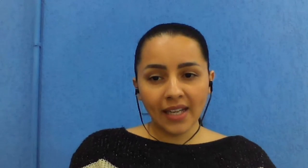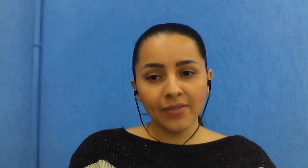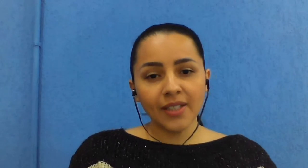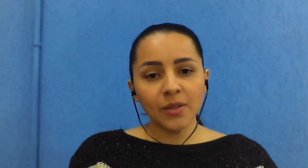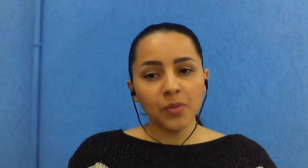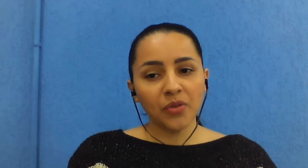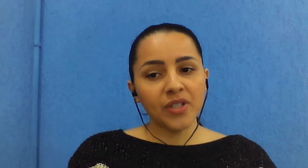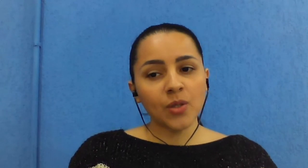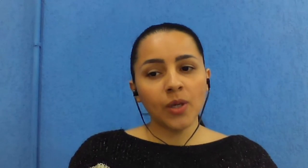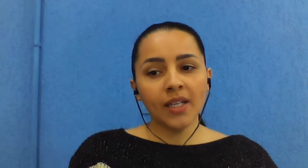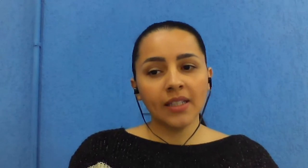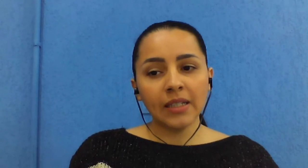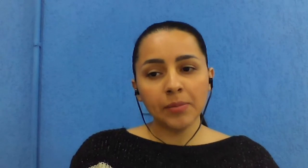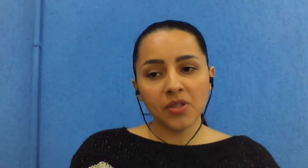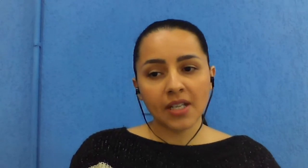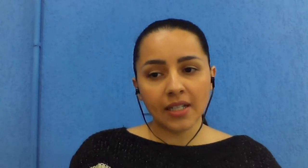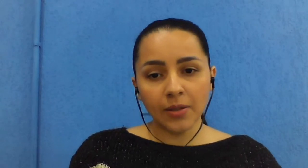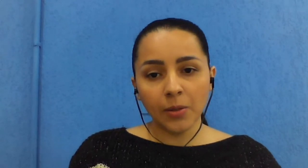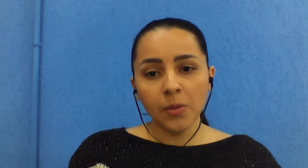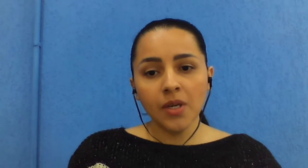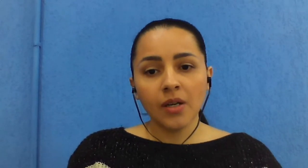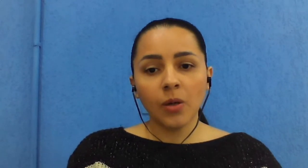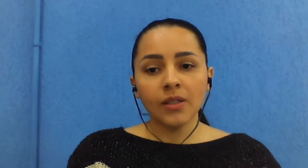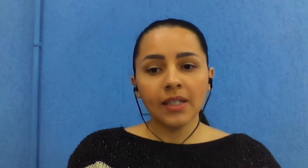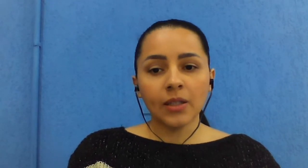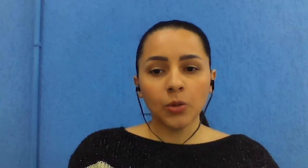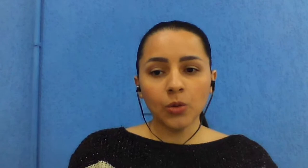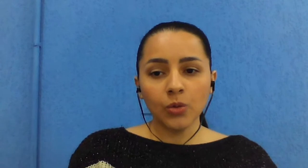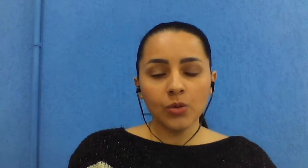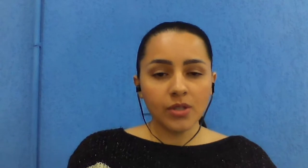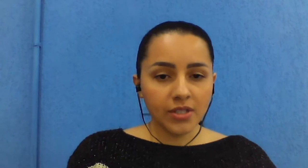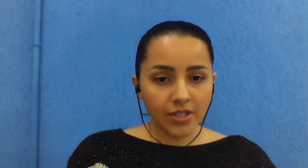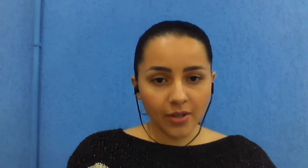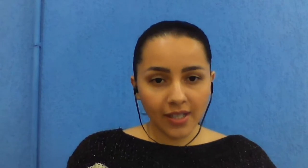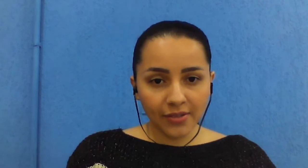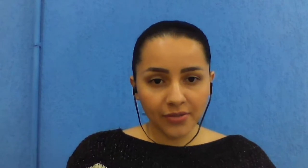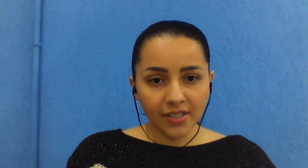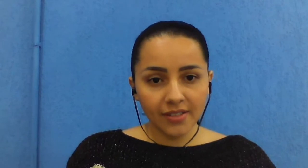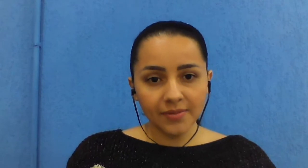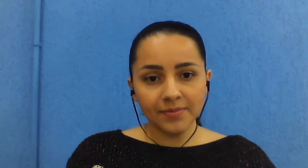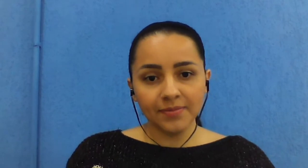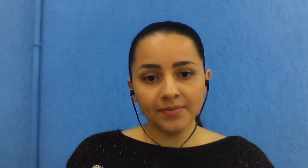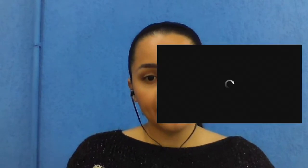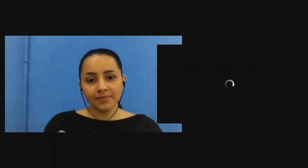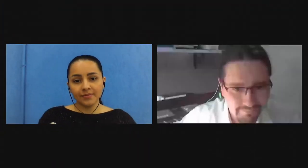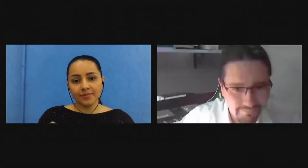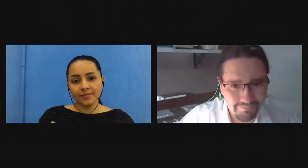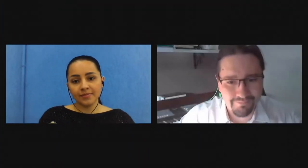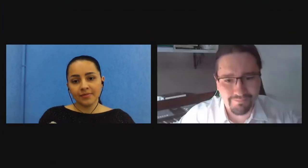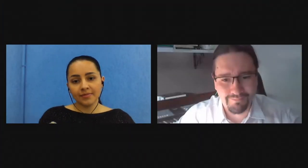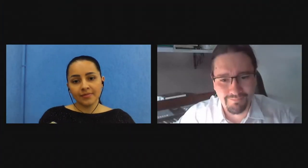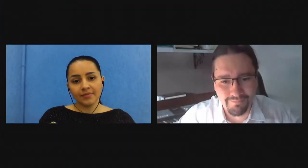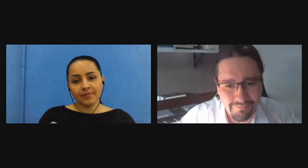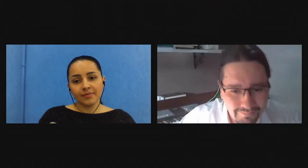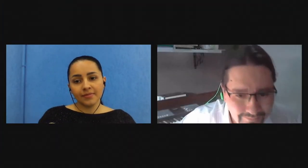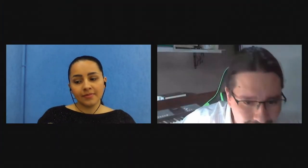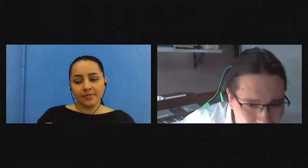Com a palavra, o professor Renan Boscariol, coordenador do curso de Geografia.